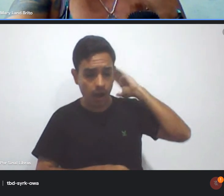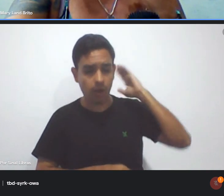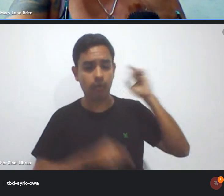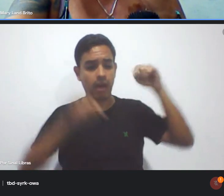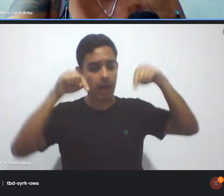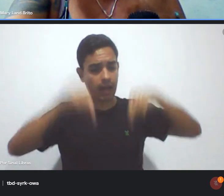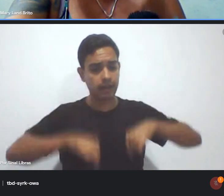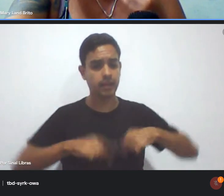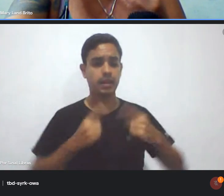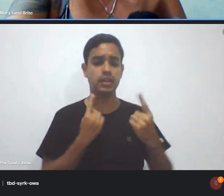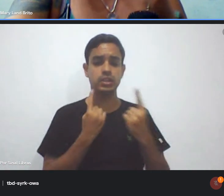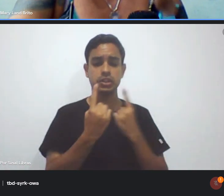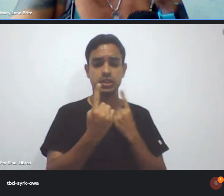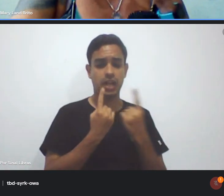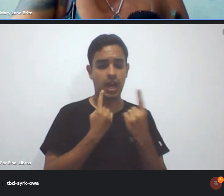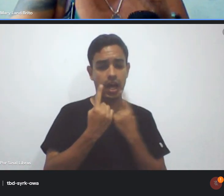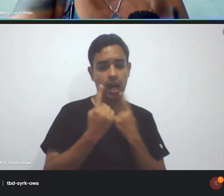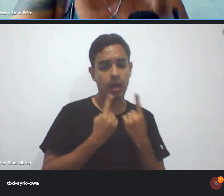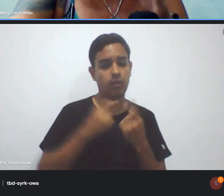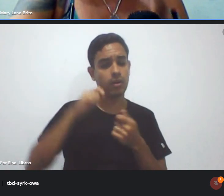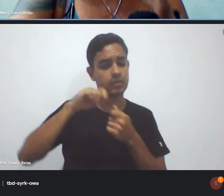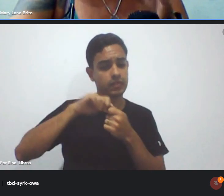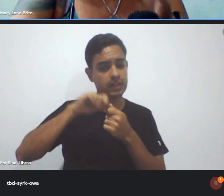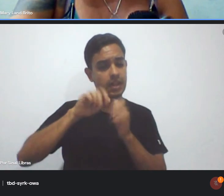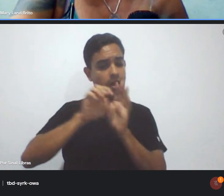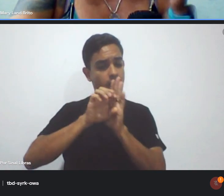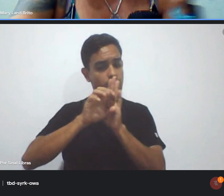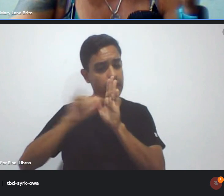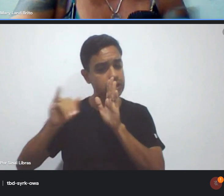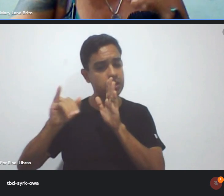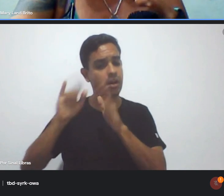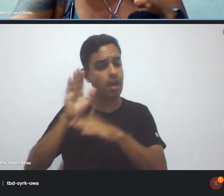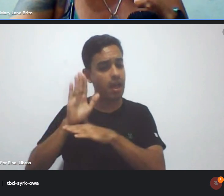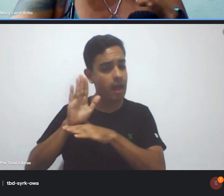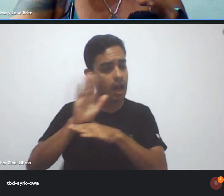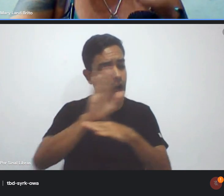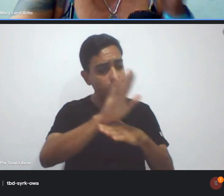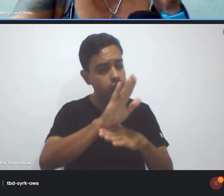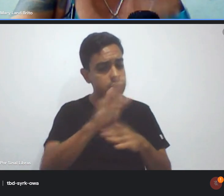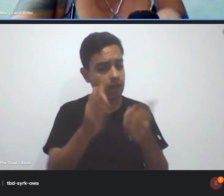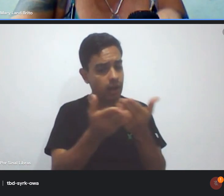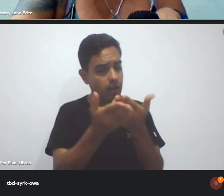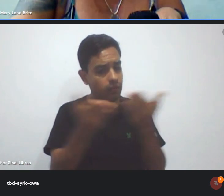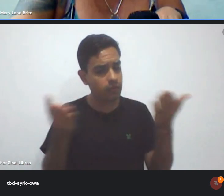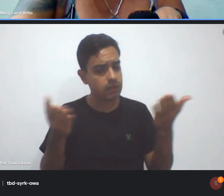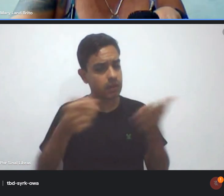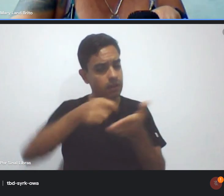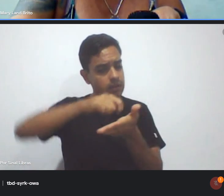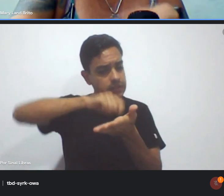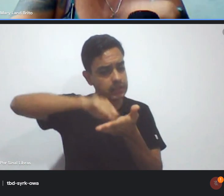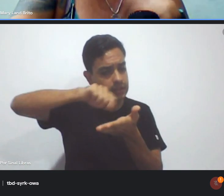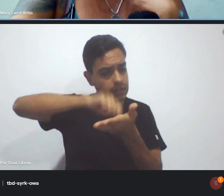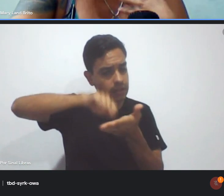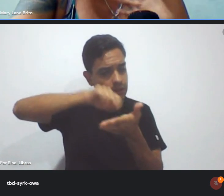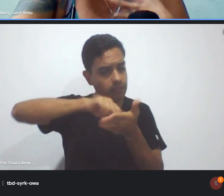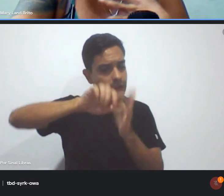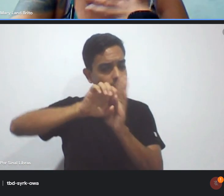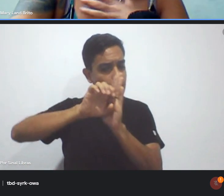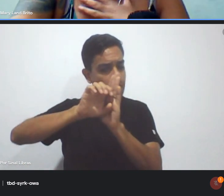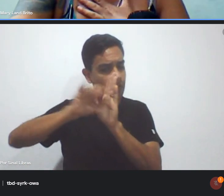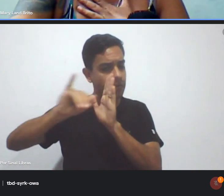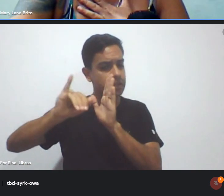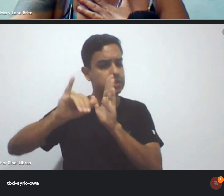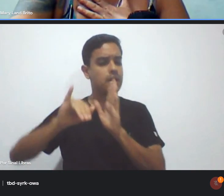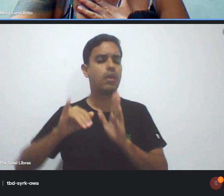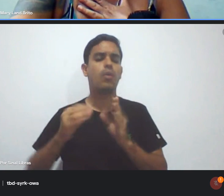gente conseguir fazer esse edital, ajudar vocês a escrever edital, que Daniel até colocou lá no chat, é algo que a gente também tem que pensar, o como ajuda vocês